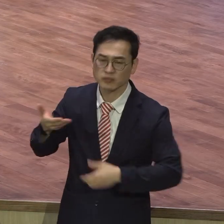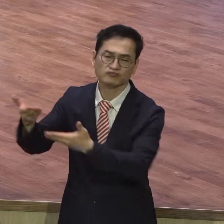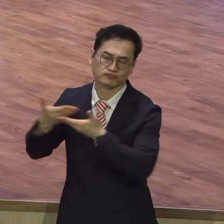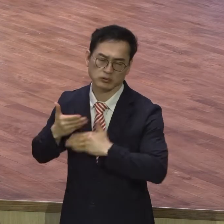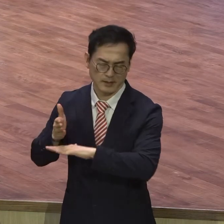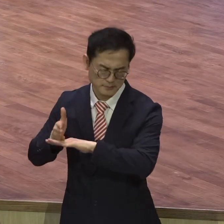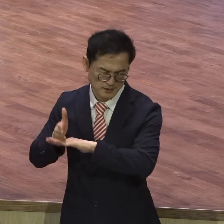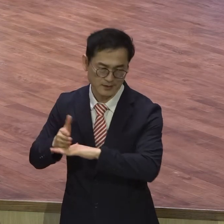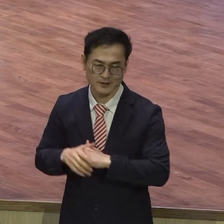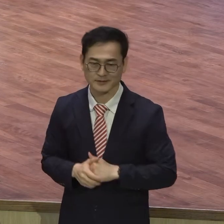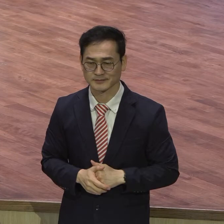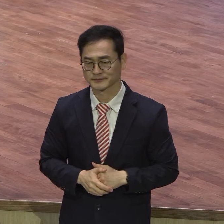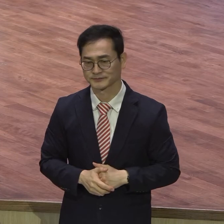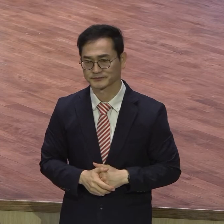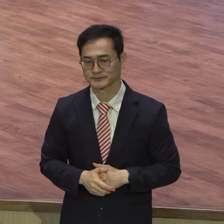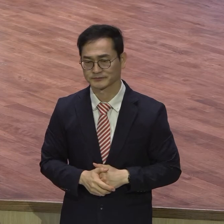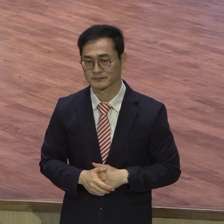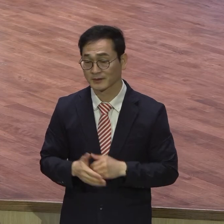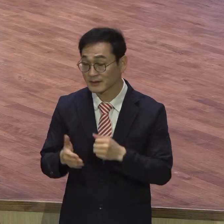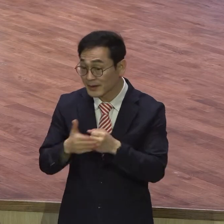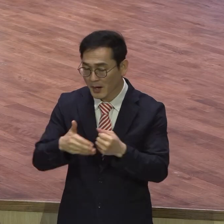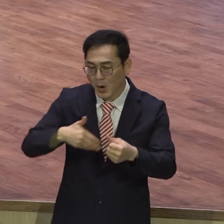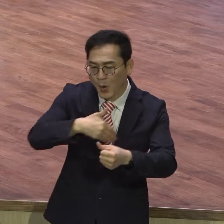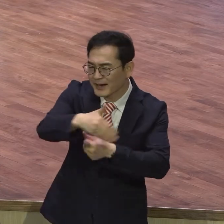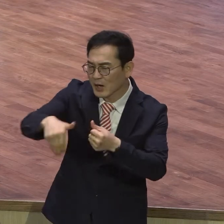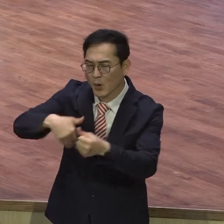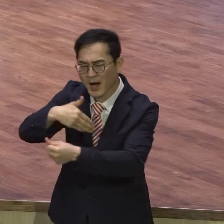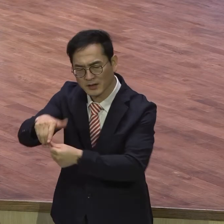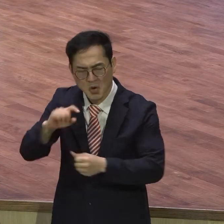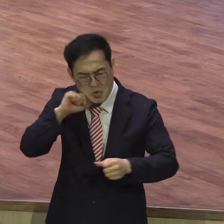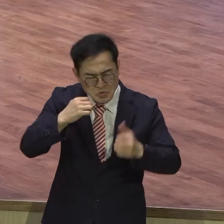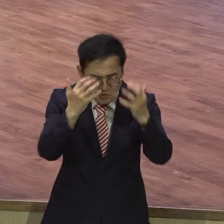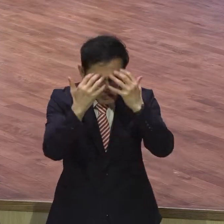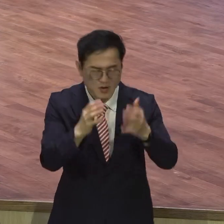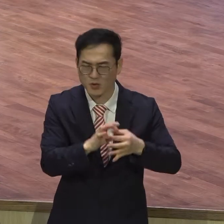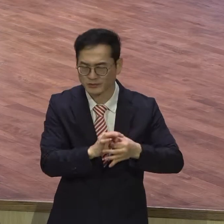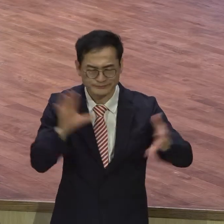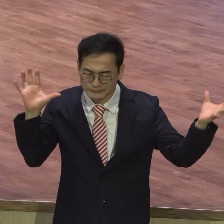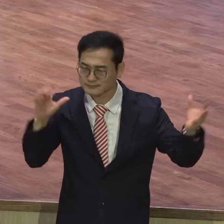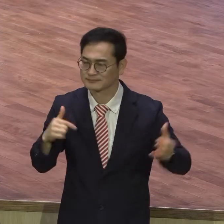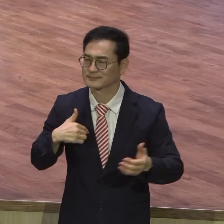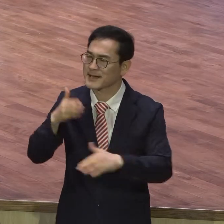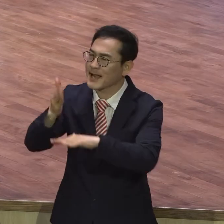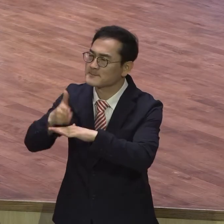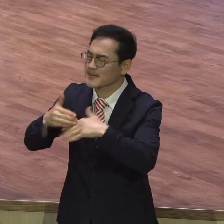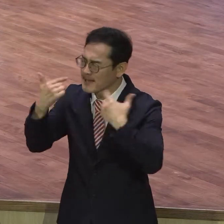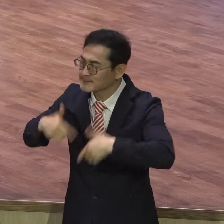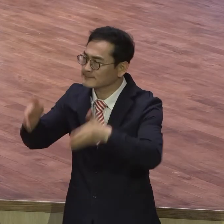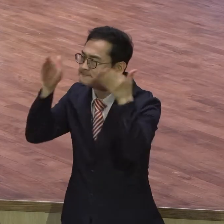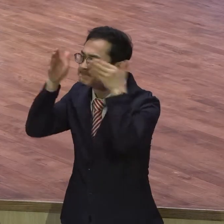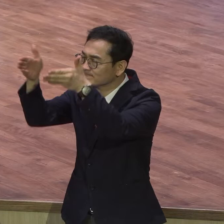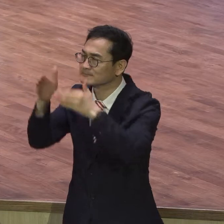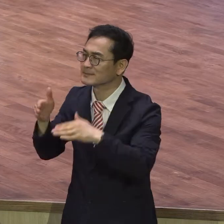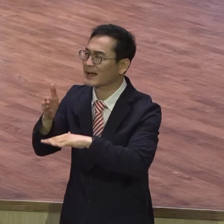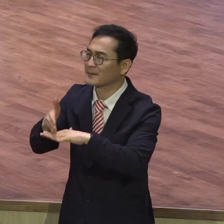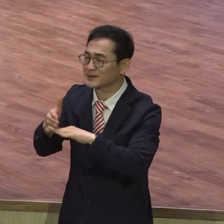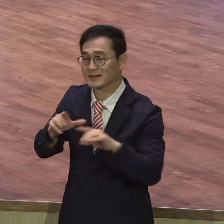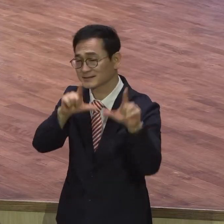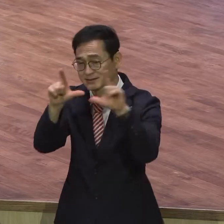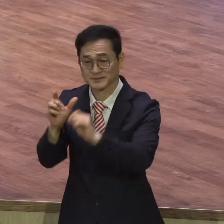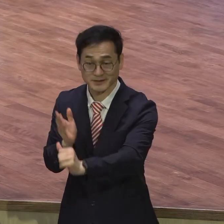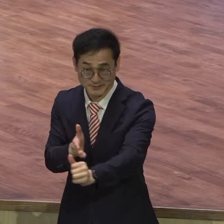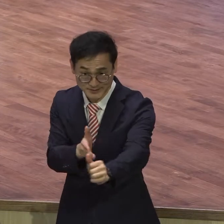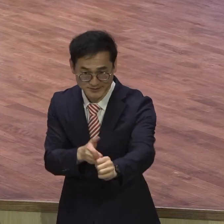그래서 환경을 다 초월해서 여러분 감사가 넘치는 삶이 날마다 일어나기를 바랍니다 오늘